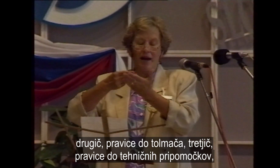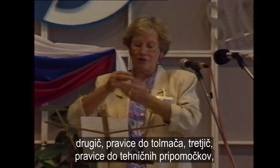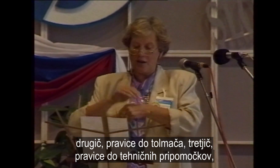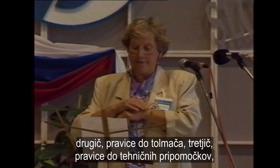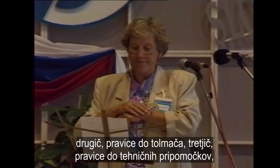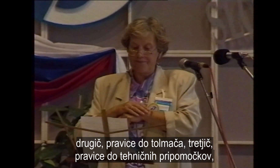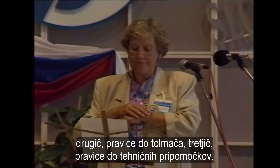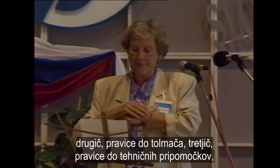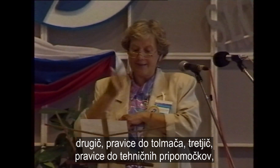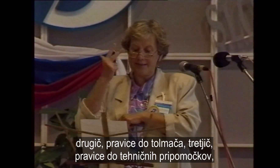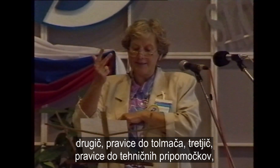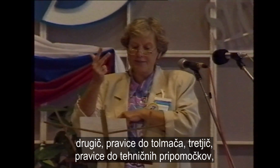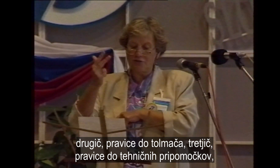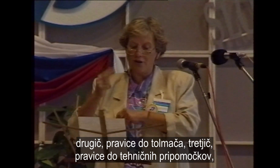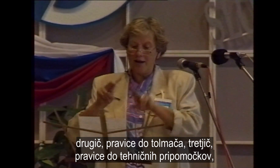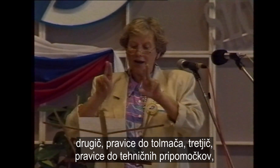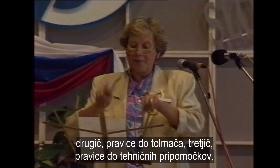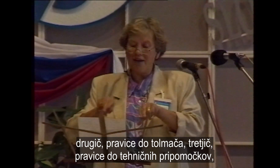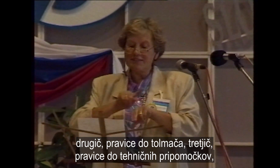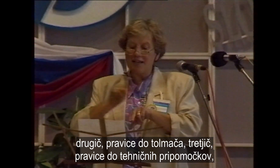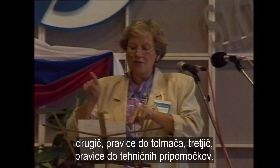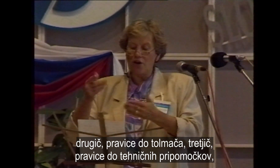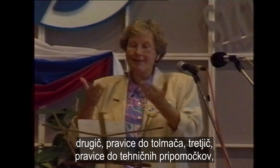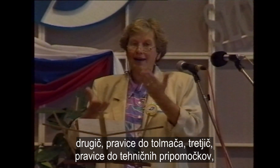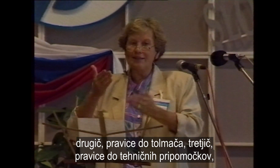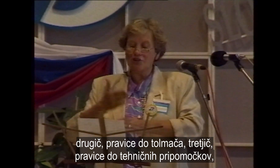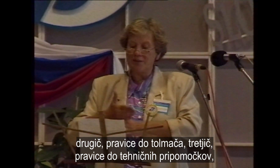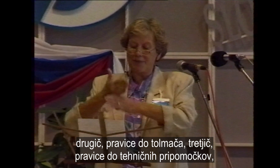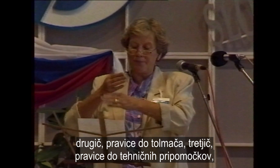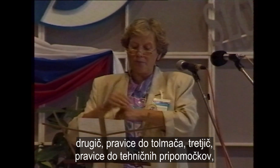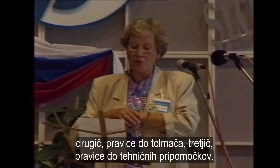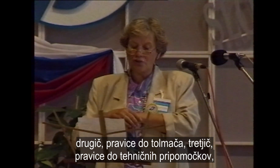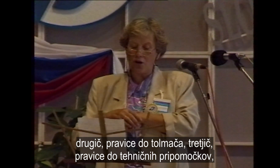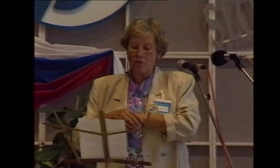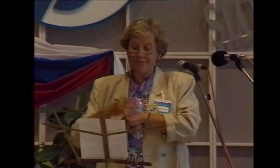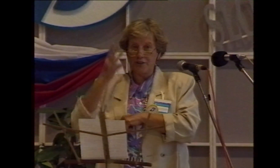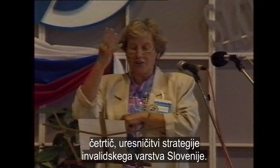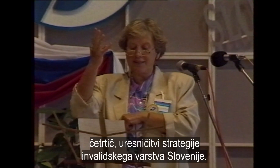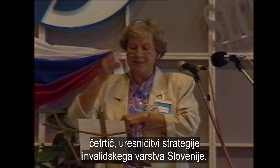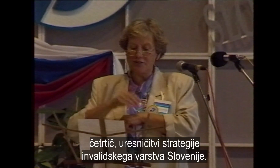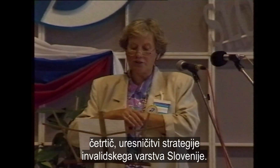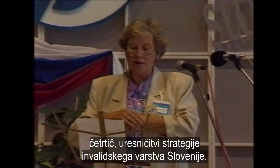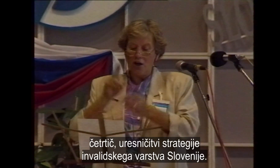tolmača. Tretji, pravica do tehničnih pripomočkov. Četvrti,